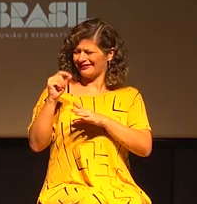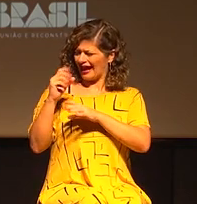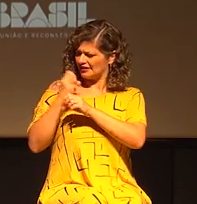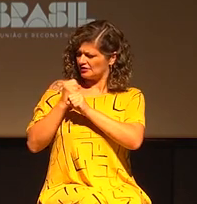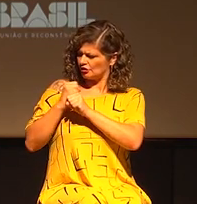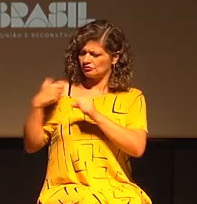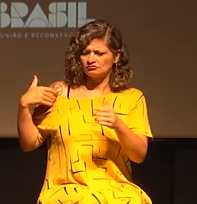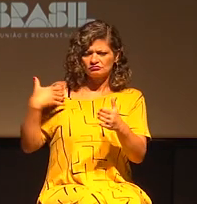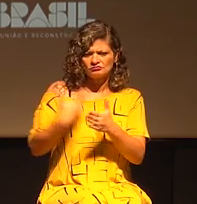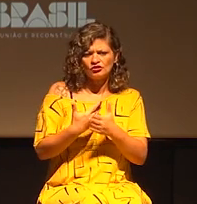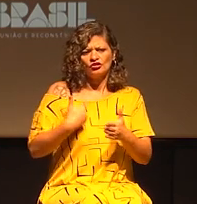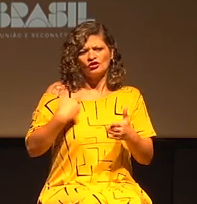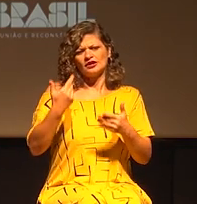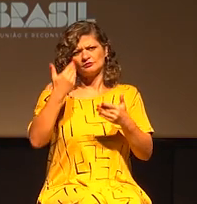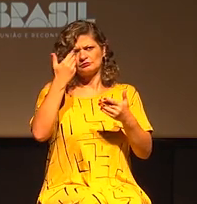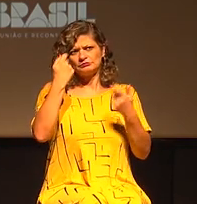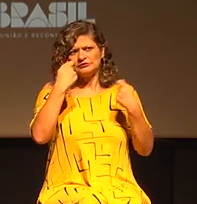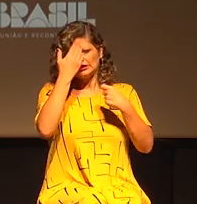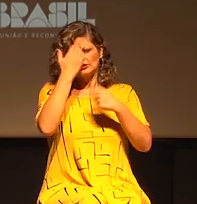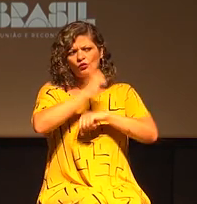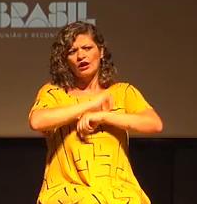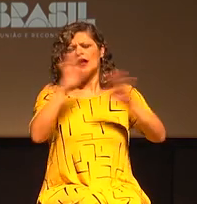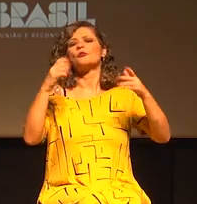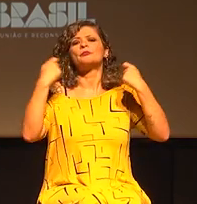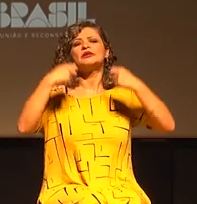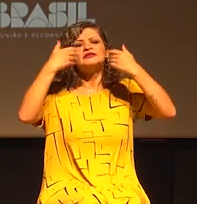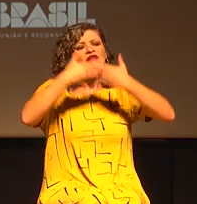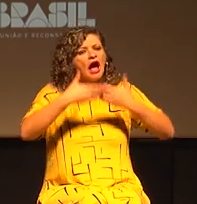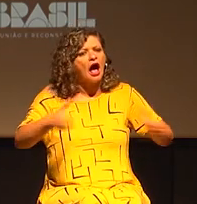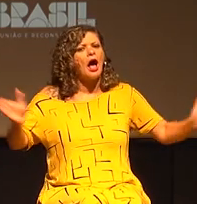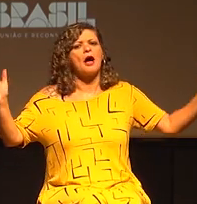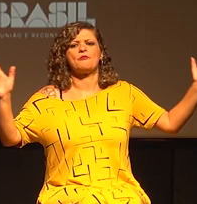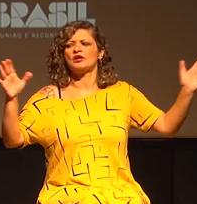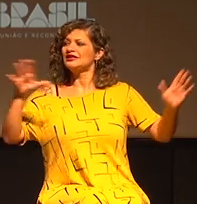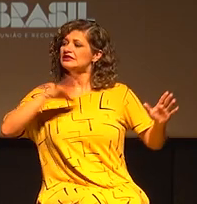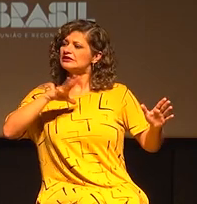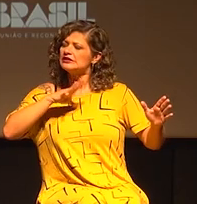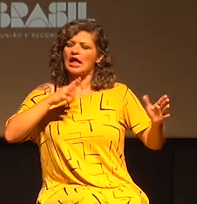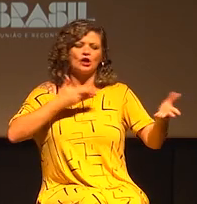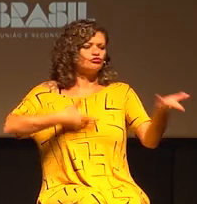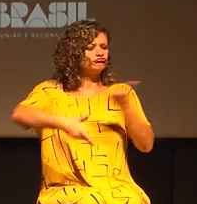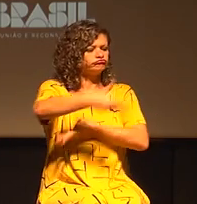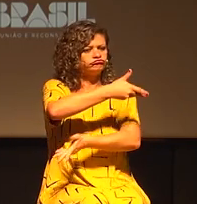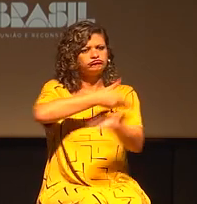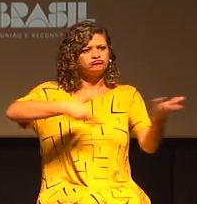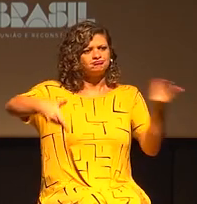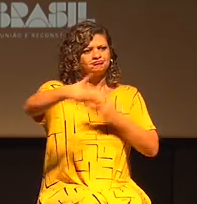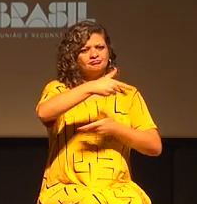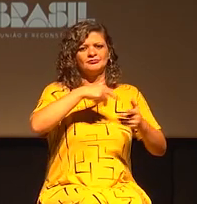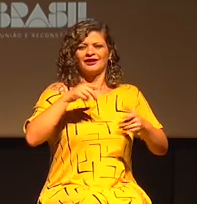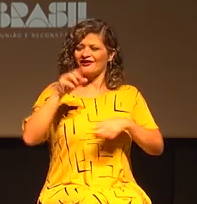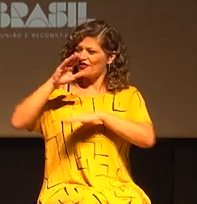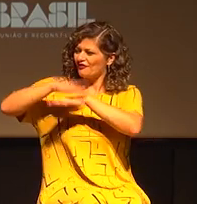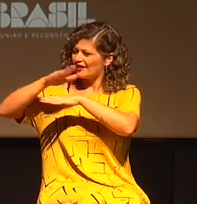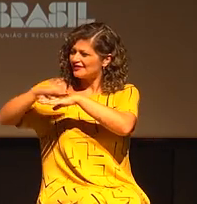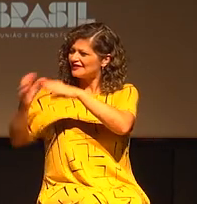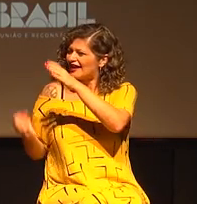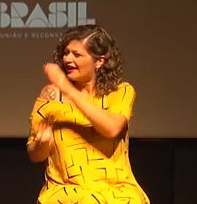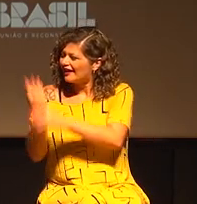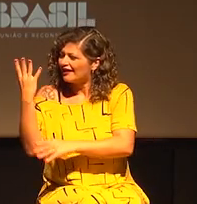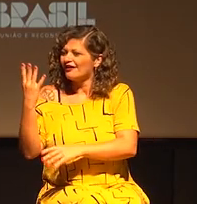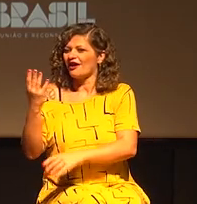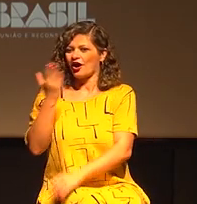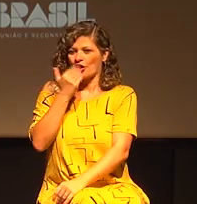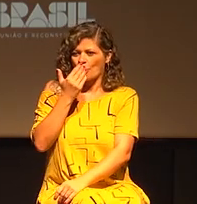foi entendendo que a gente precisava de portas abertas com esse com a cidade né a gente tá lá tentando produzir alimento sem crédito